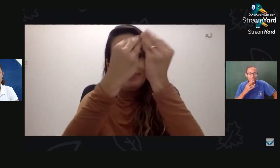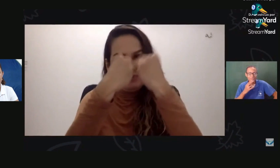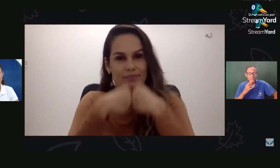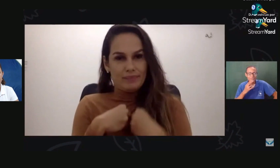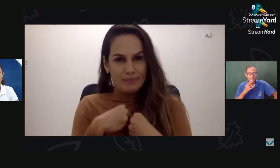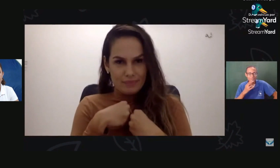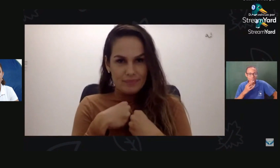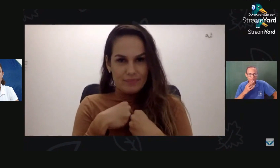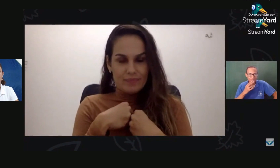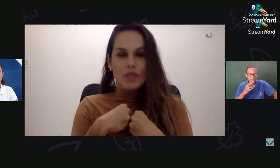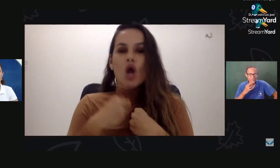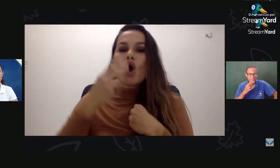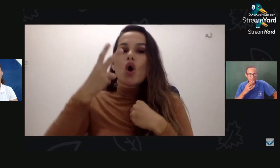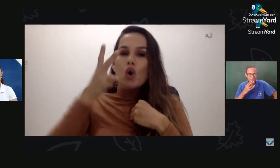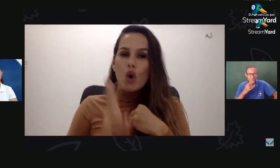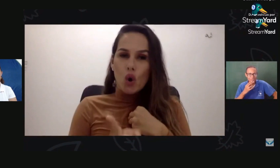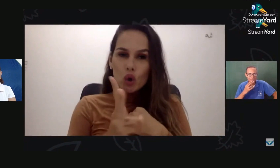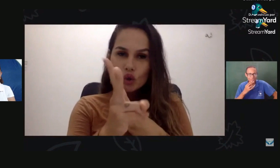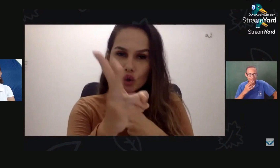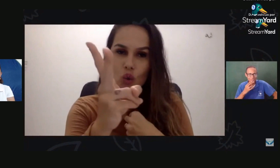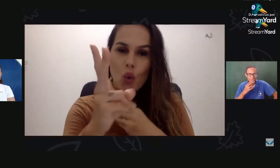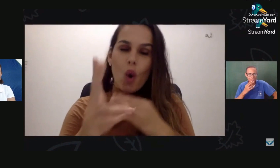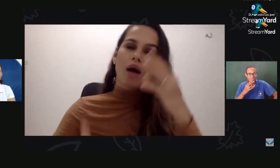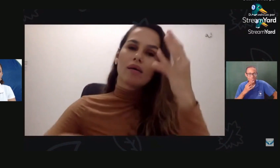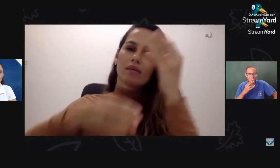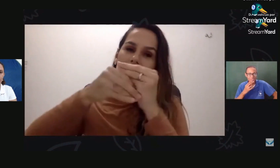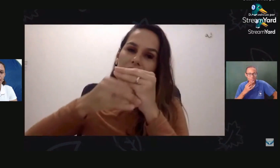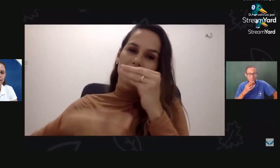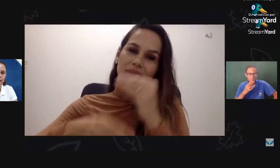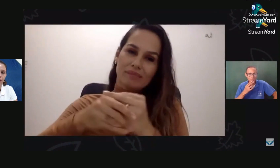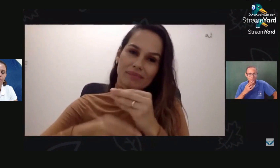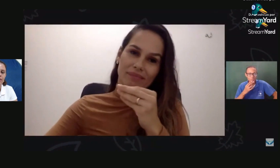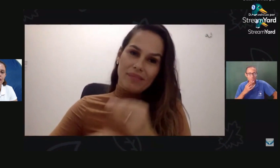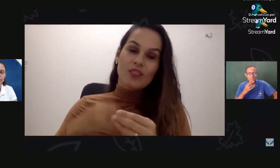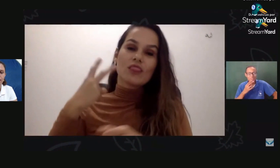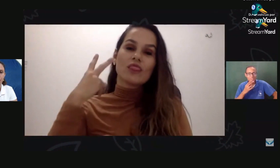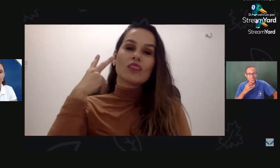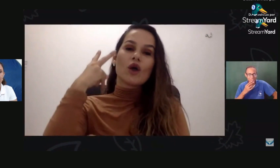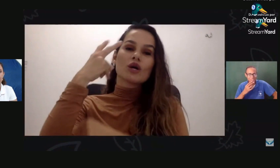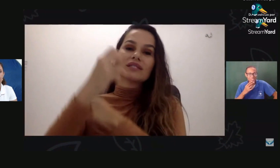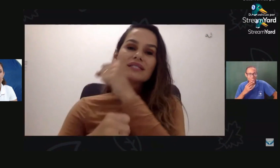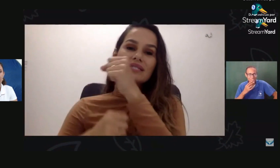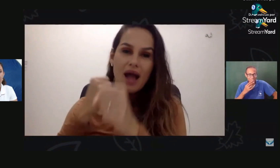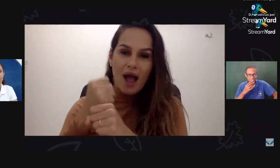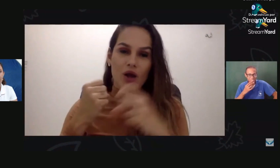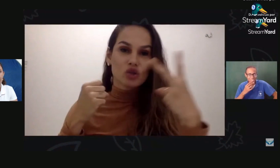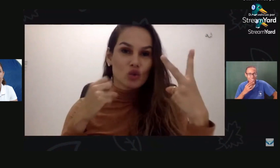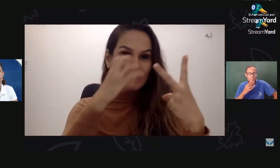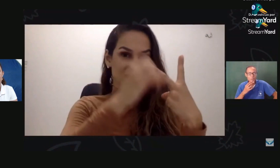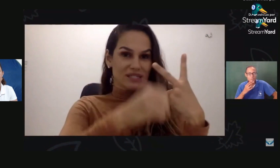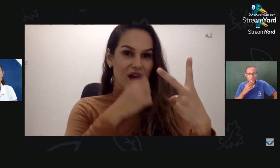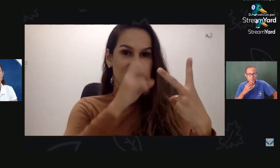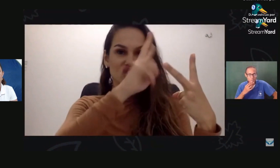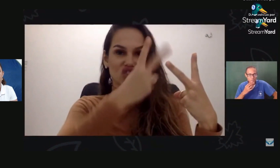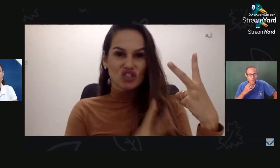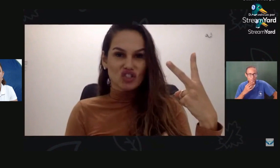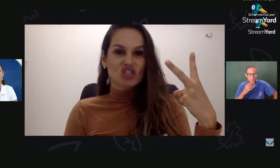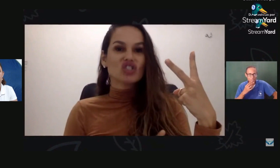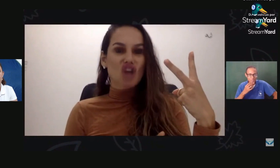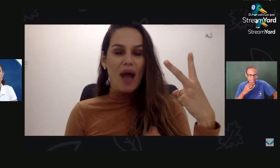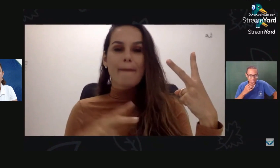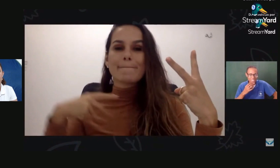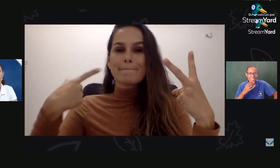bem finalizada, devolveu para mim. Eu continuei então fazendo então as minhas inferências,